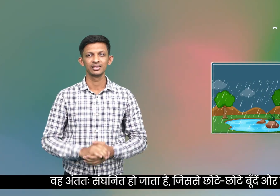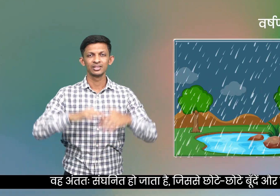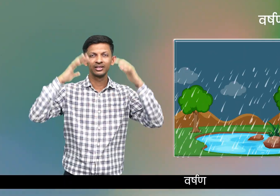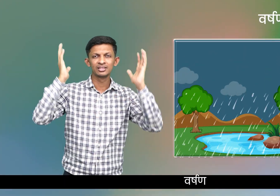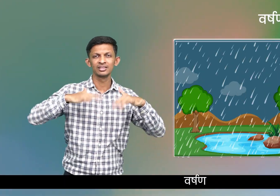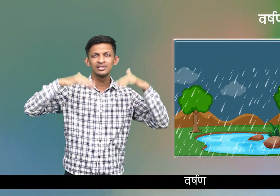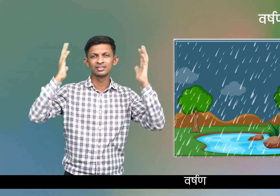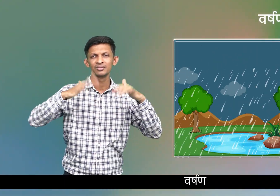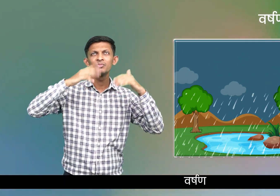वर्षण।